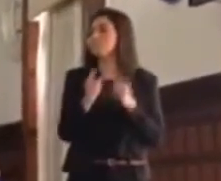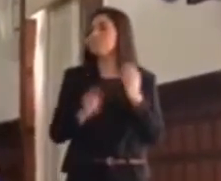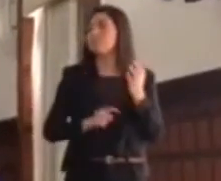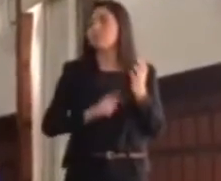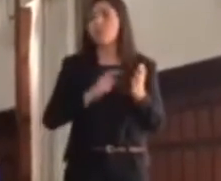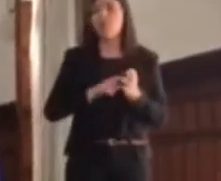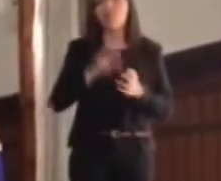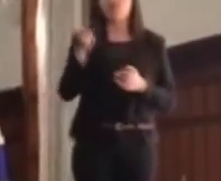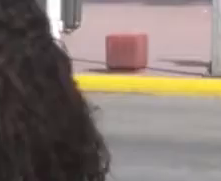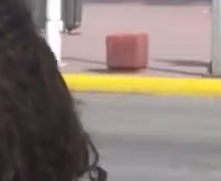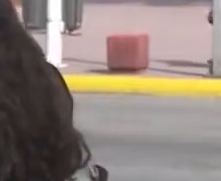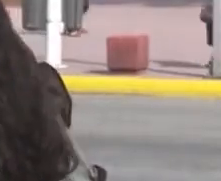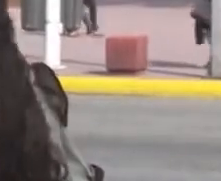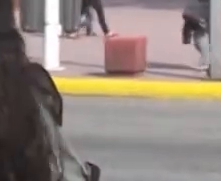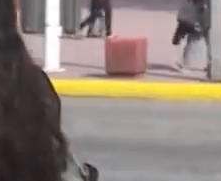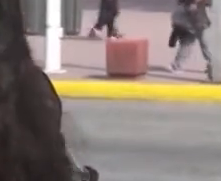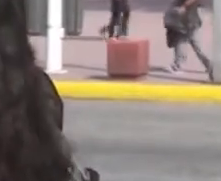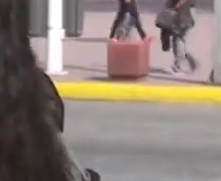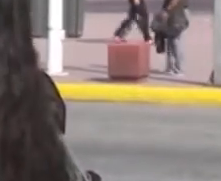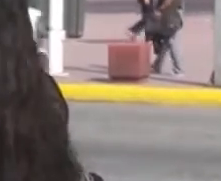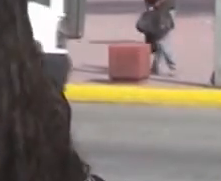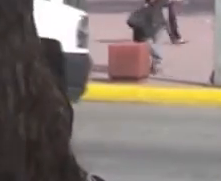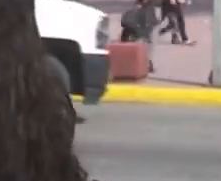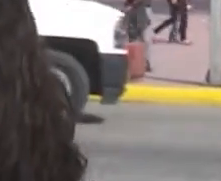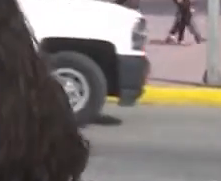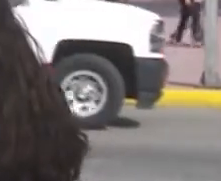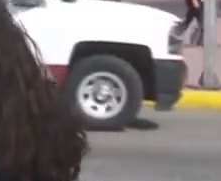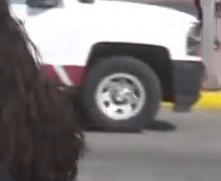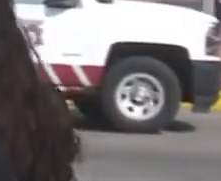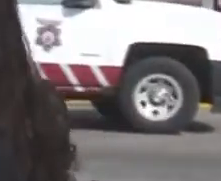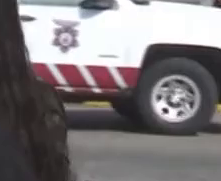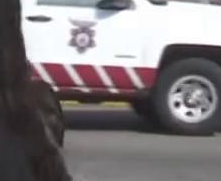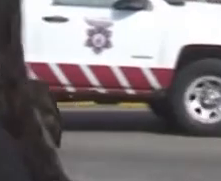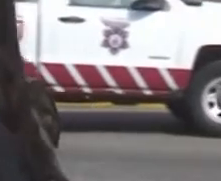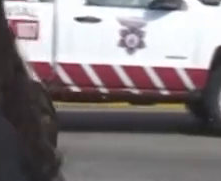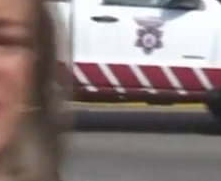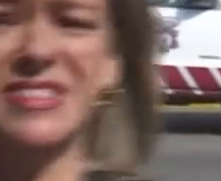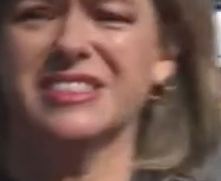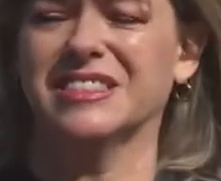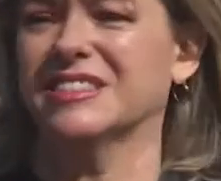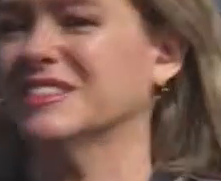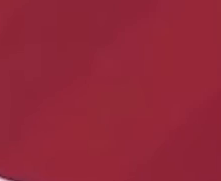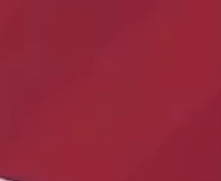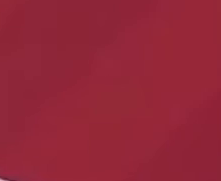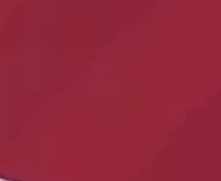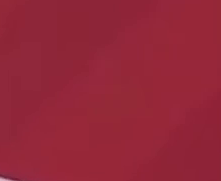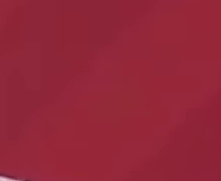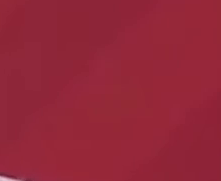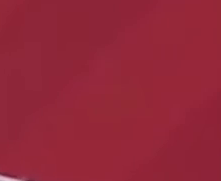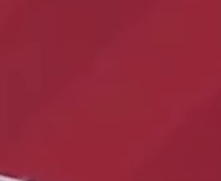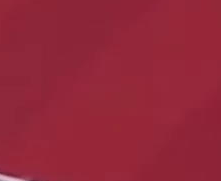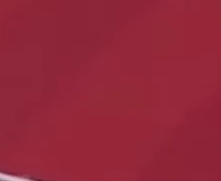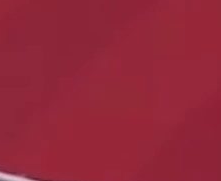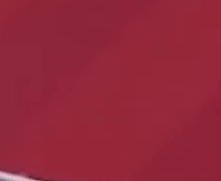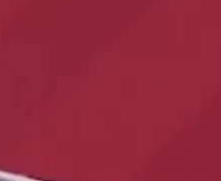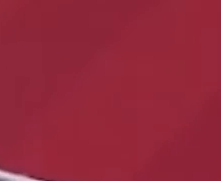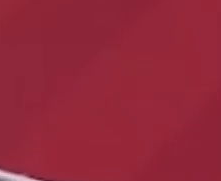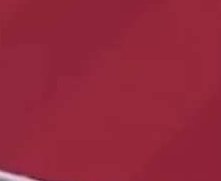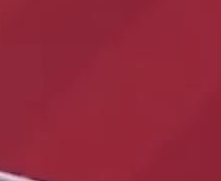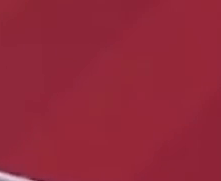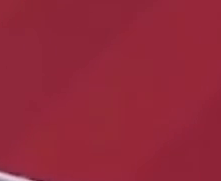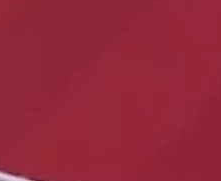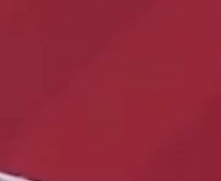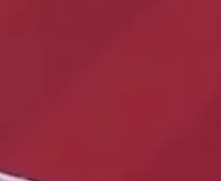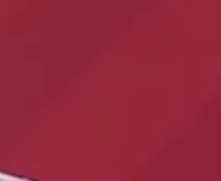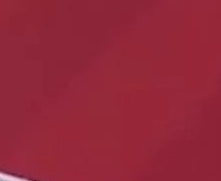Eva Araceli Avilés, tomó el micrófono para equiparar el momento histórico de la abolición de la esclavitud con el triunfo electoral de Andrés Manuel López Obrador